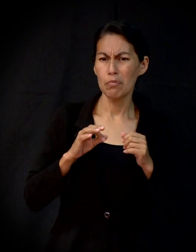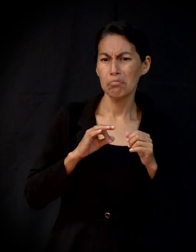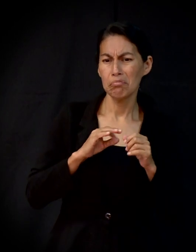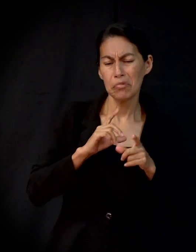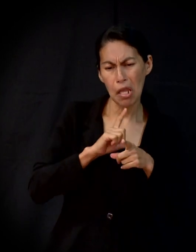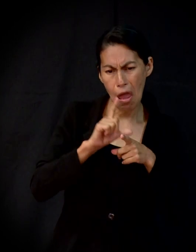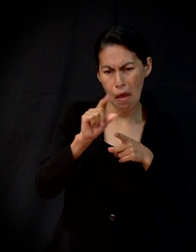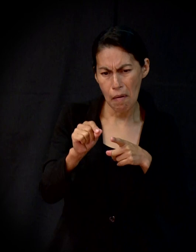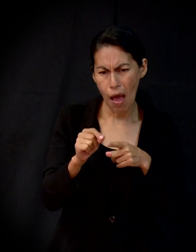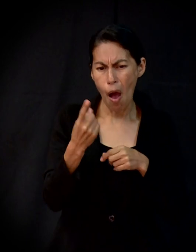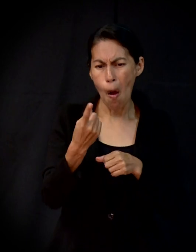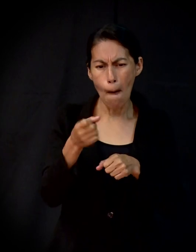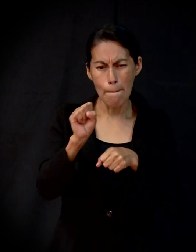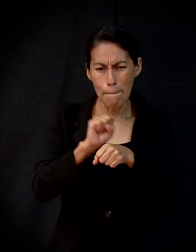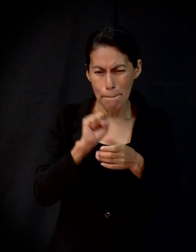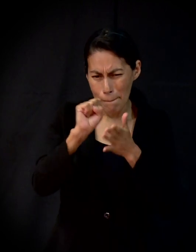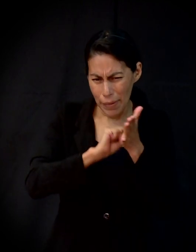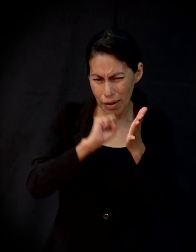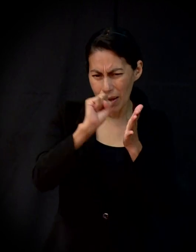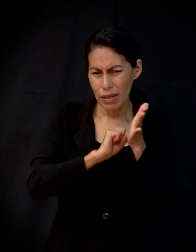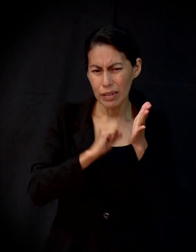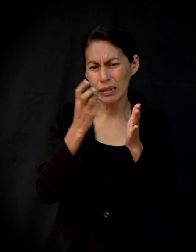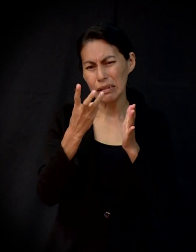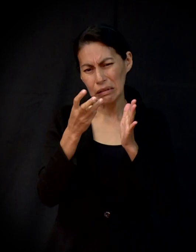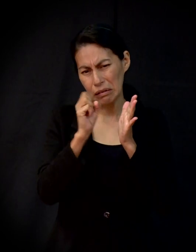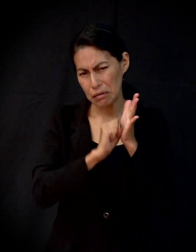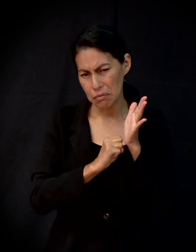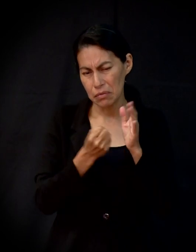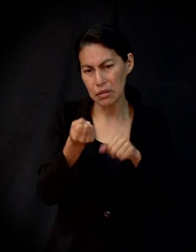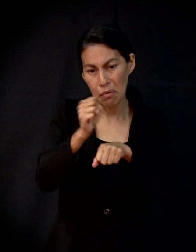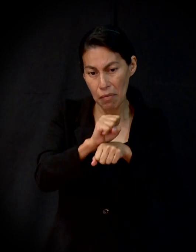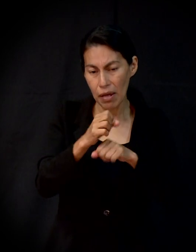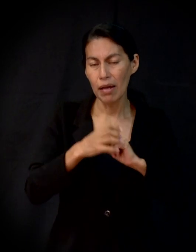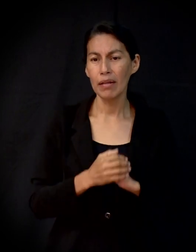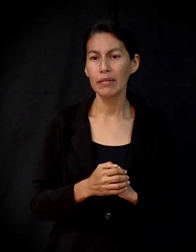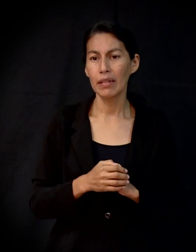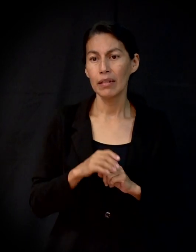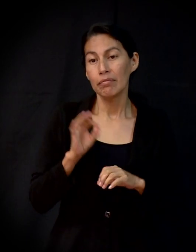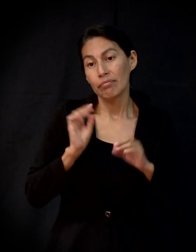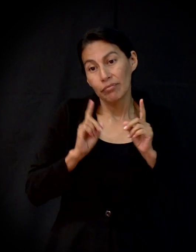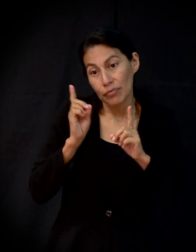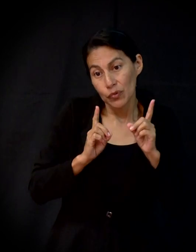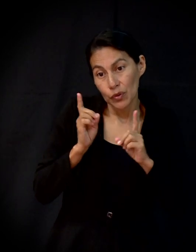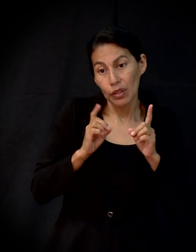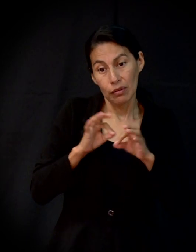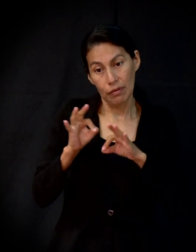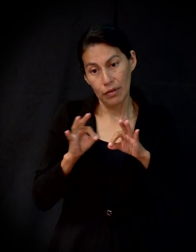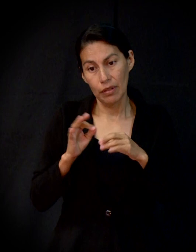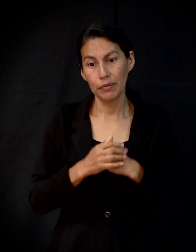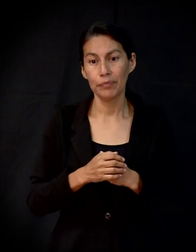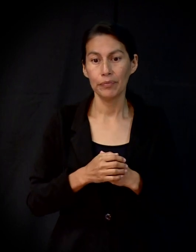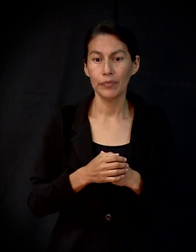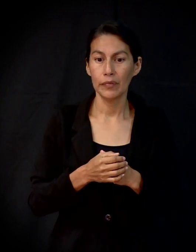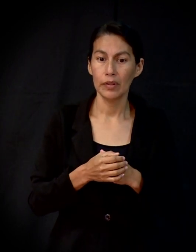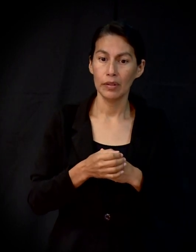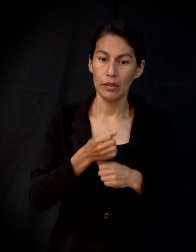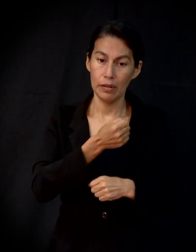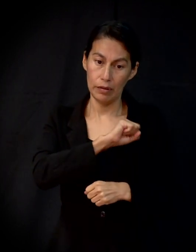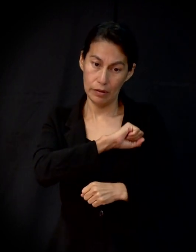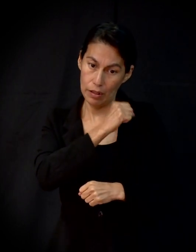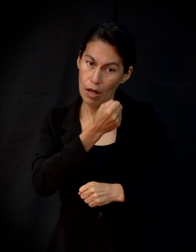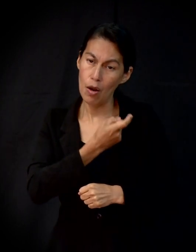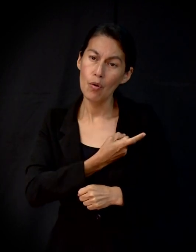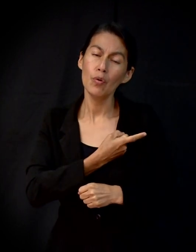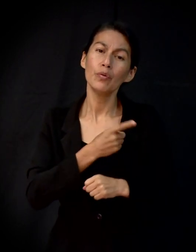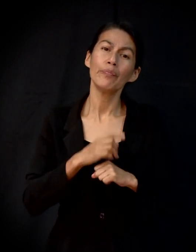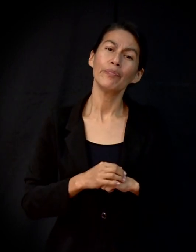a cada mes y todo. Como cada 2 semanas me permiso de las reuniones que tenía la Secretaría de Salud. Y pues, si